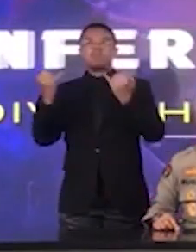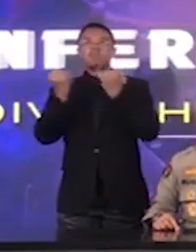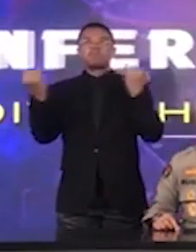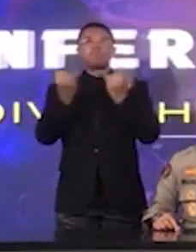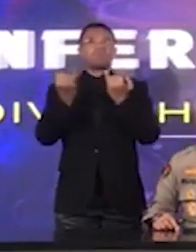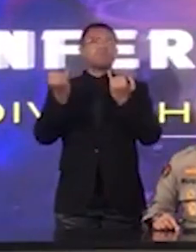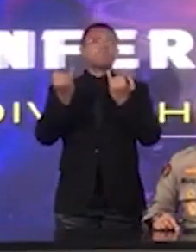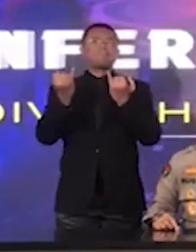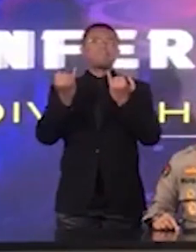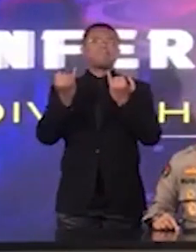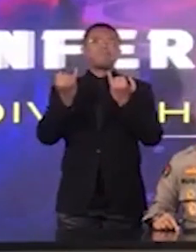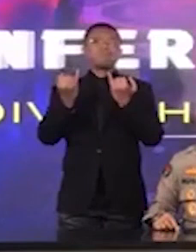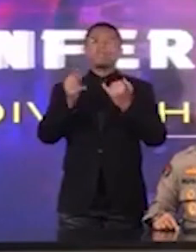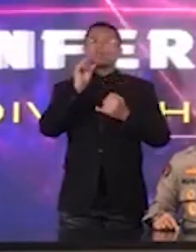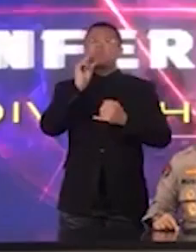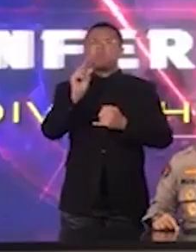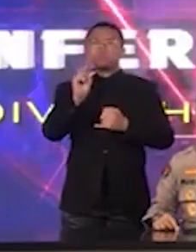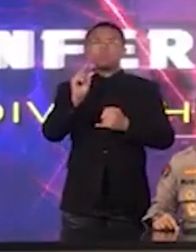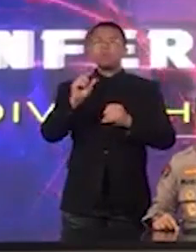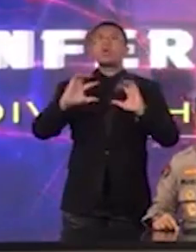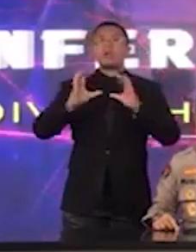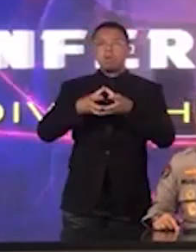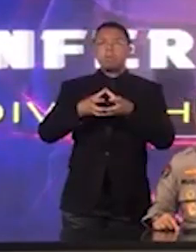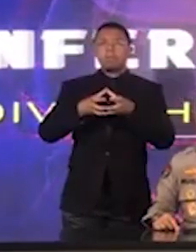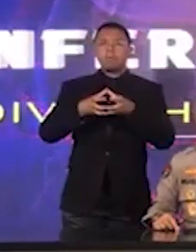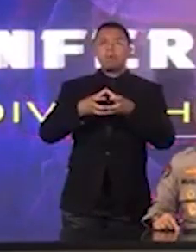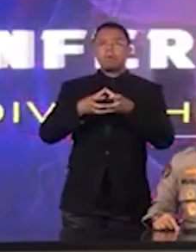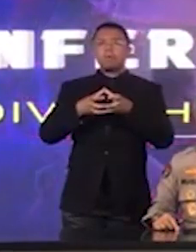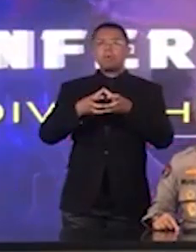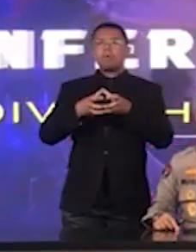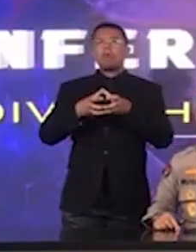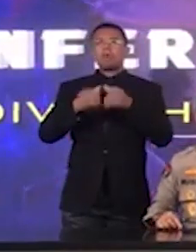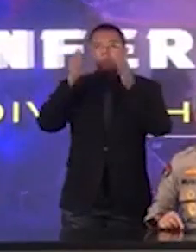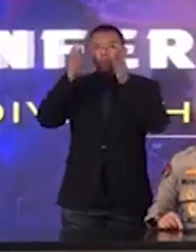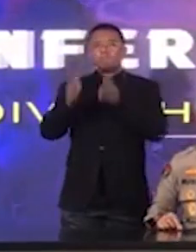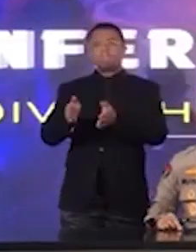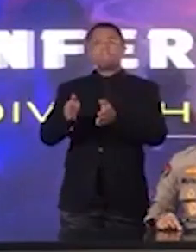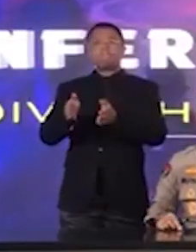permusuhan terhadap kelompok-kelompok tertentu.